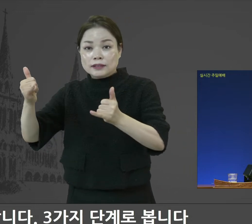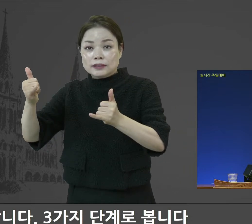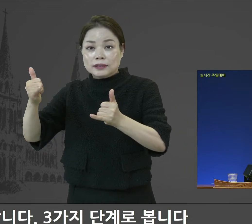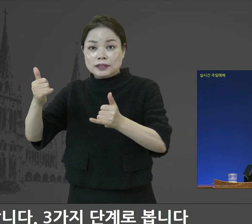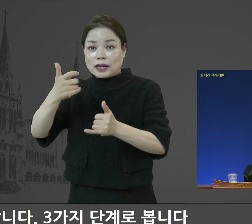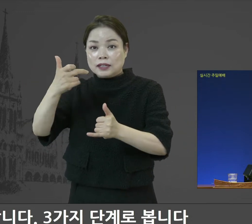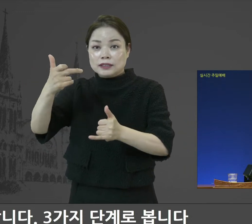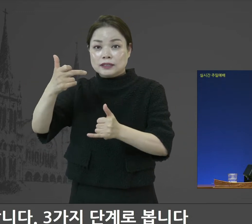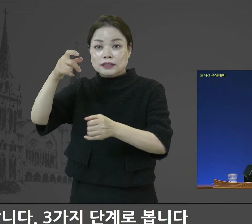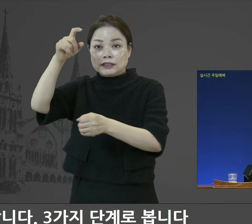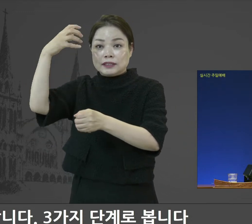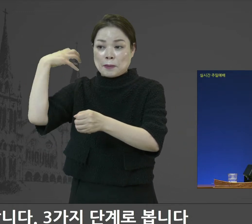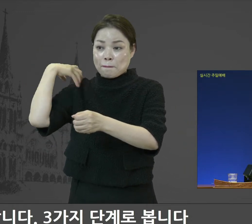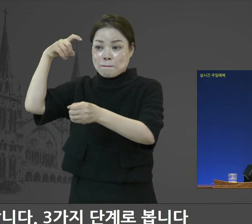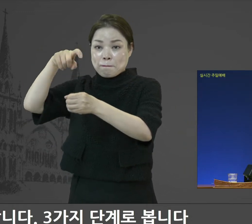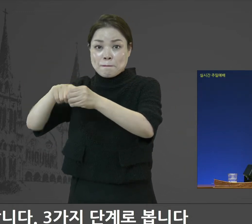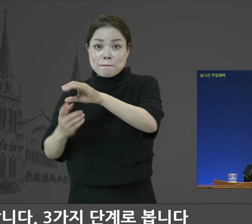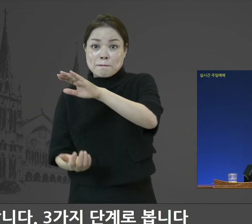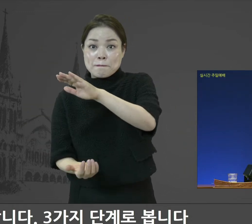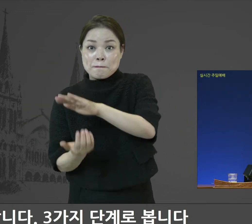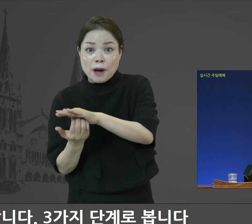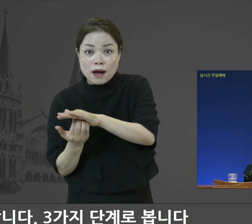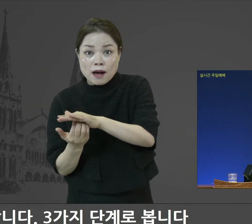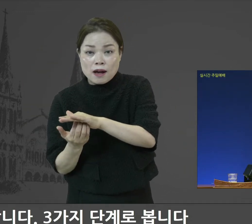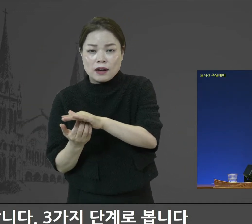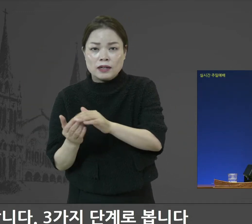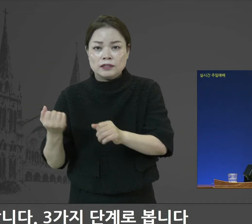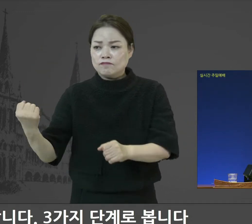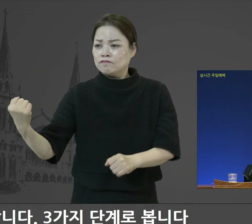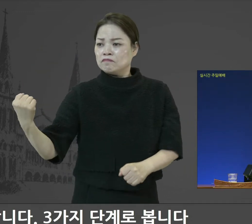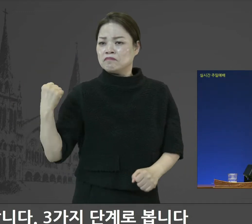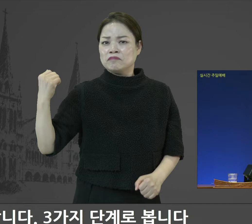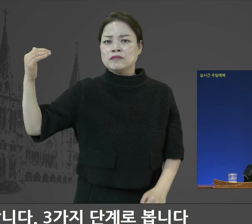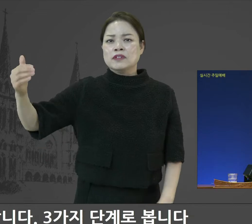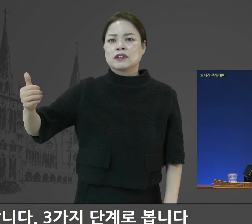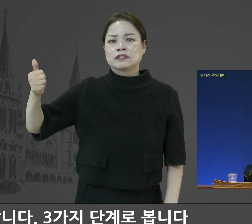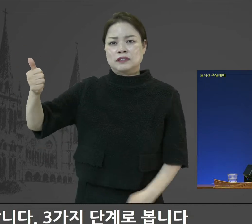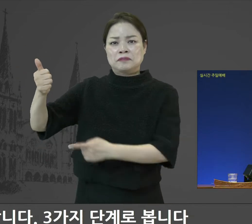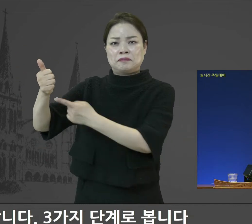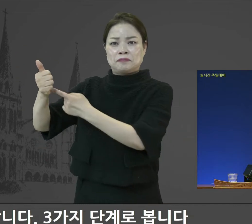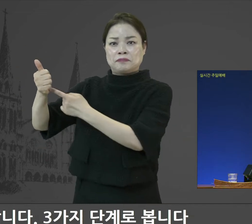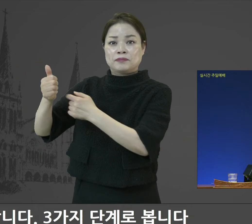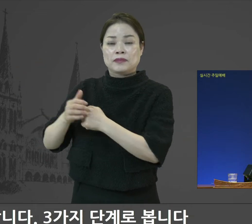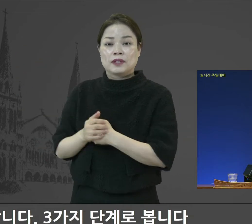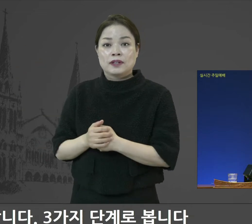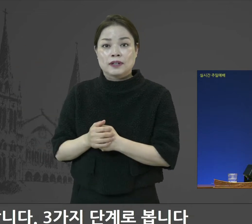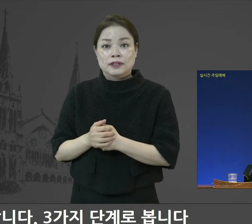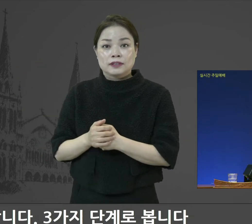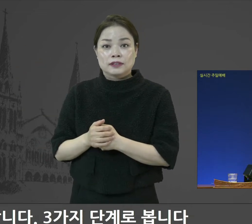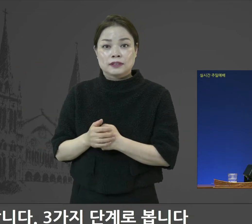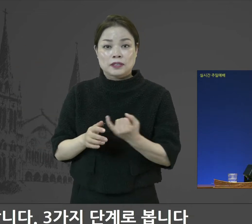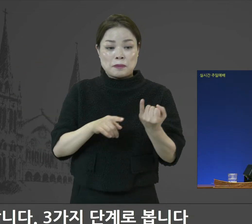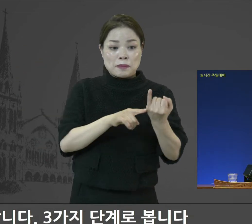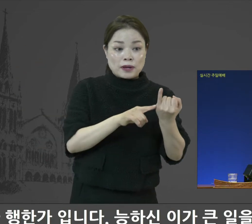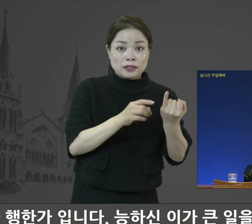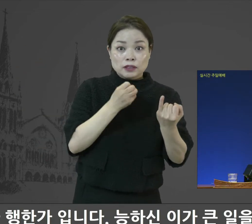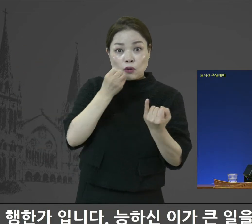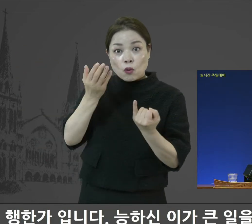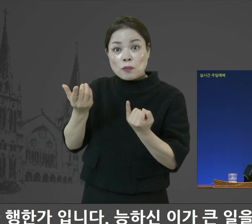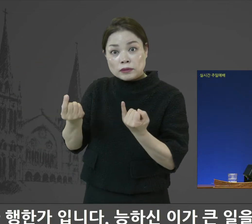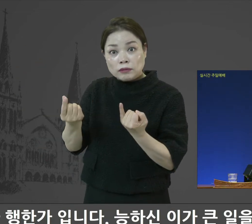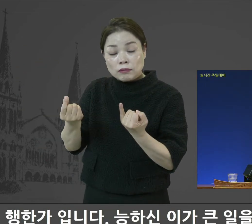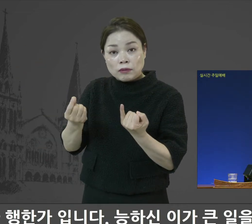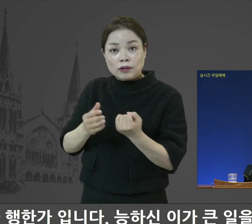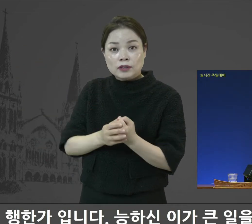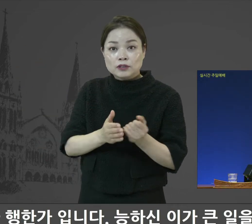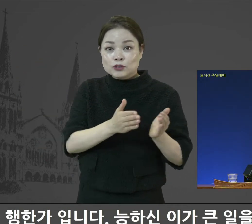얘기합니다. 능하신 이가, 이 능하신 이는 전능하신 하나님을 얘기하는 거죠. 여러분, 한번 마리아처럼 우리가 고백해 볼 수 있었으면